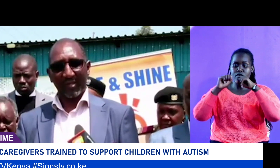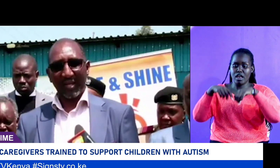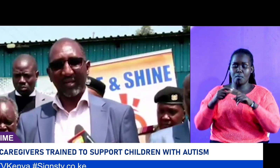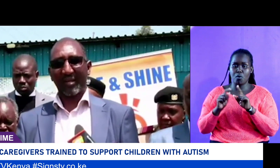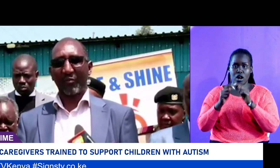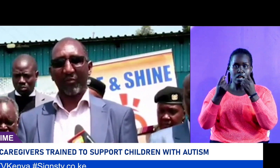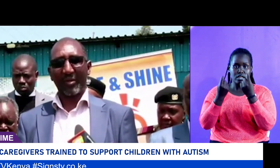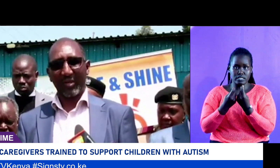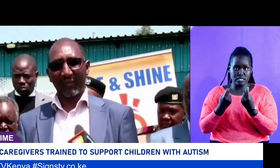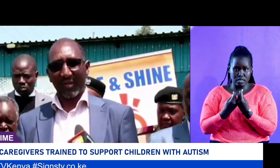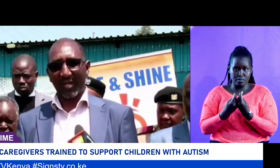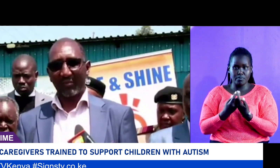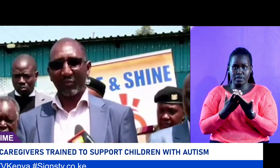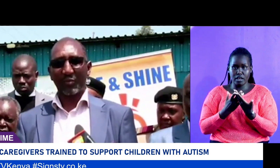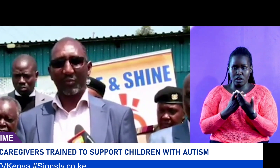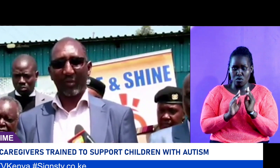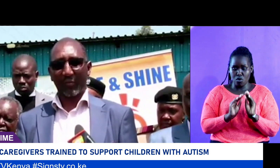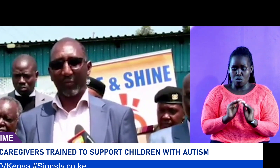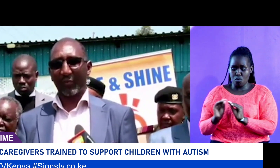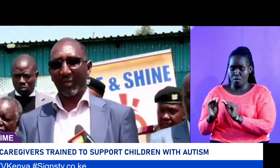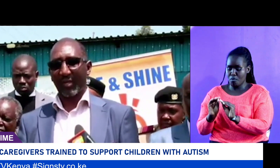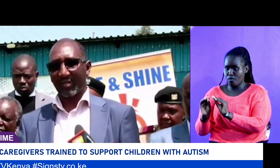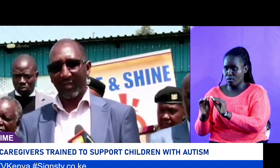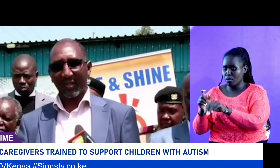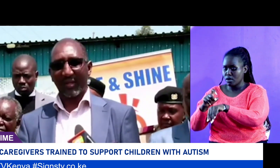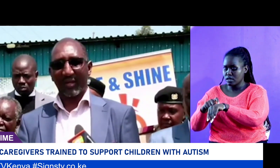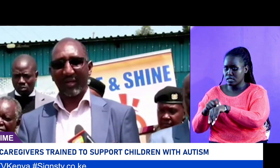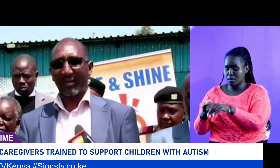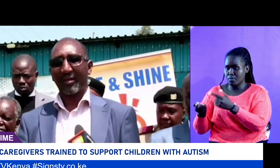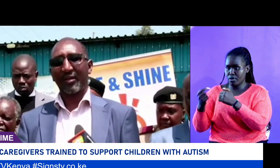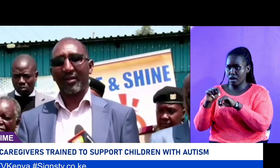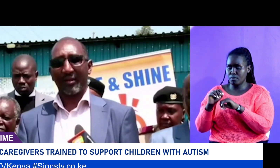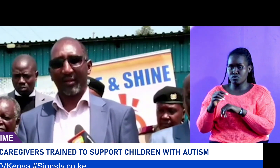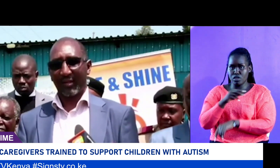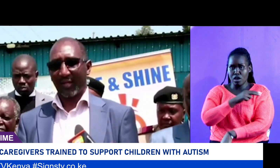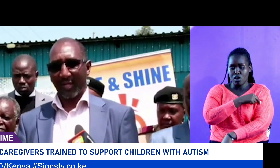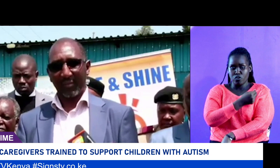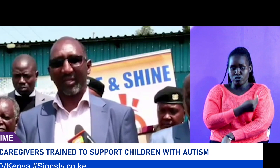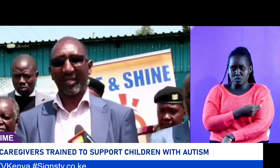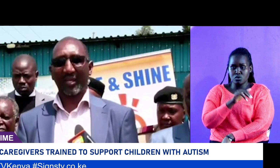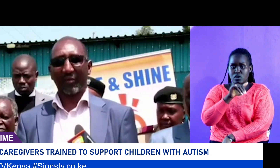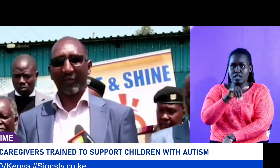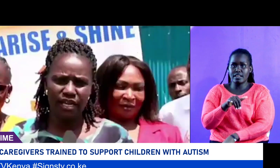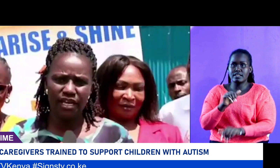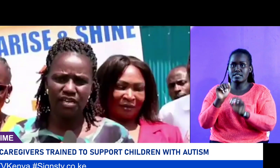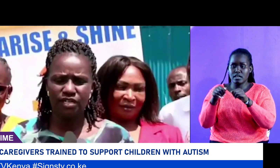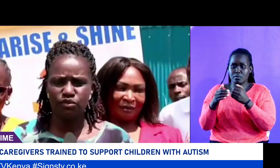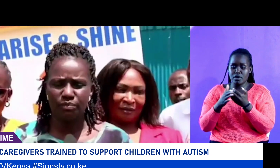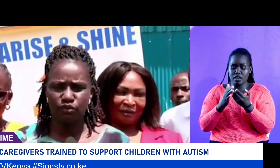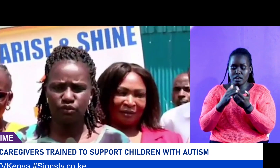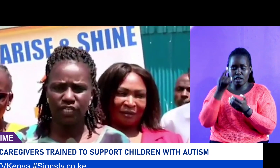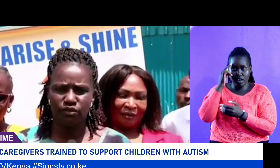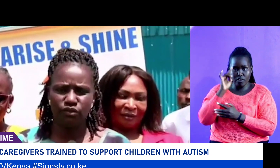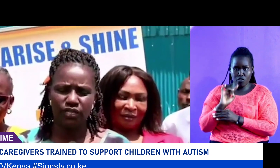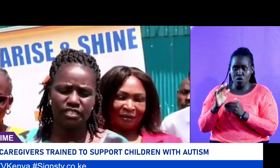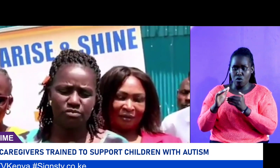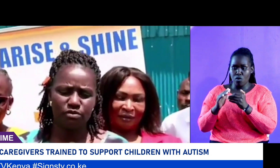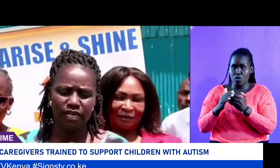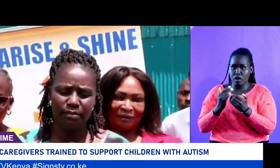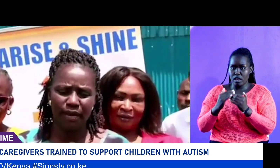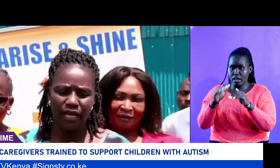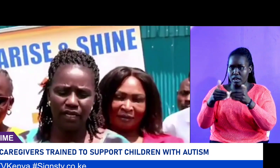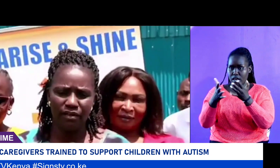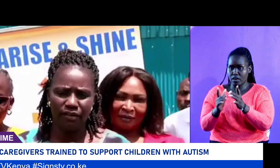we fast track their movement whenever they come to the hospital so that they can be taken care of. Caregivers wamekuja kutoka